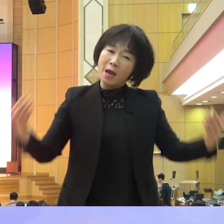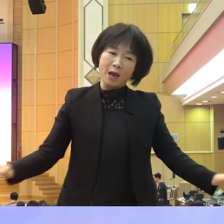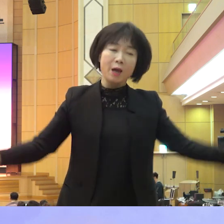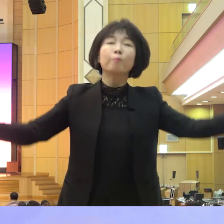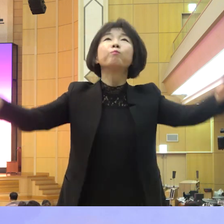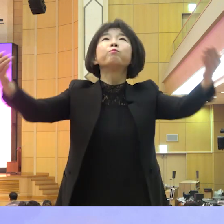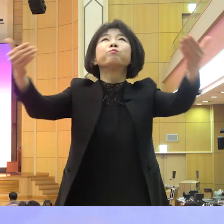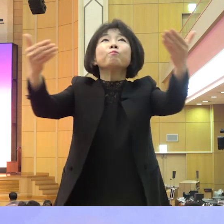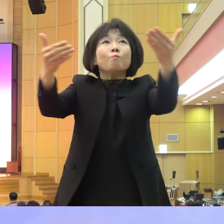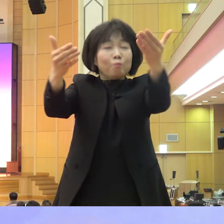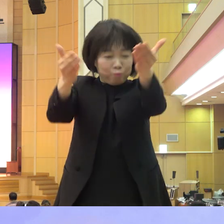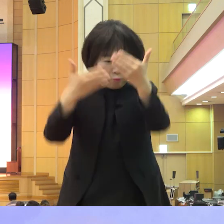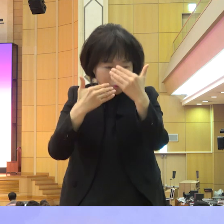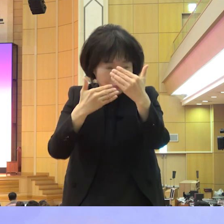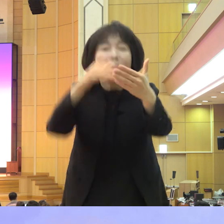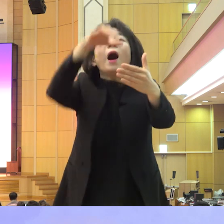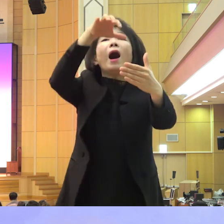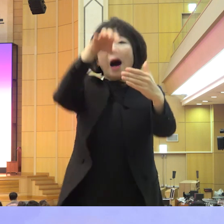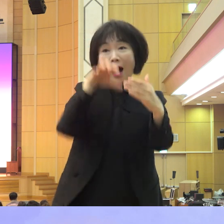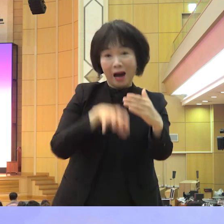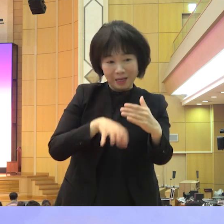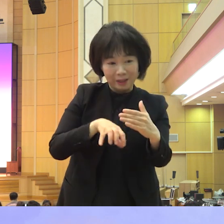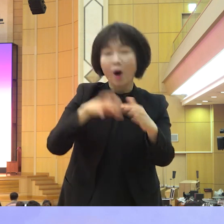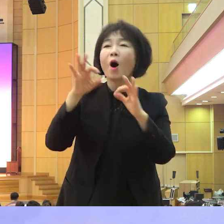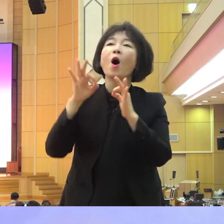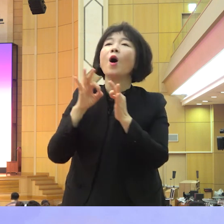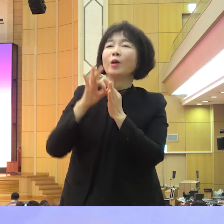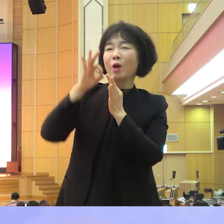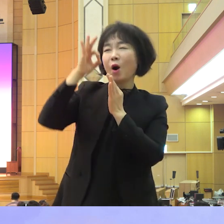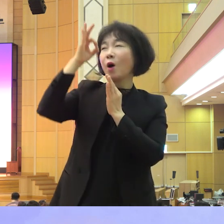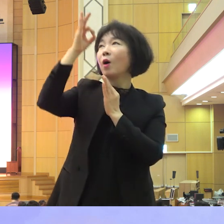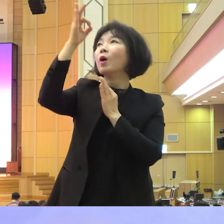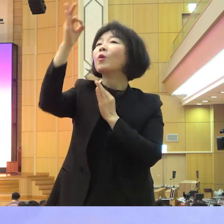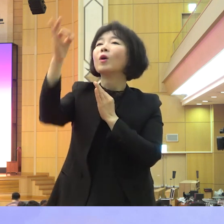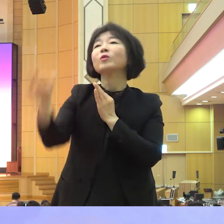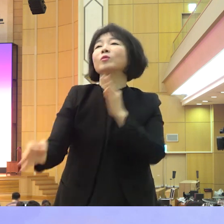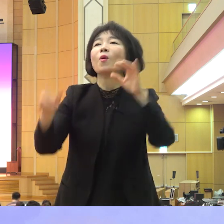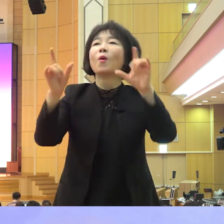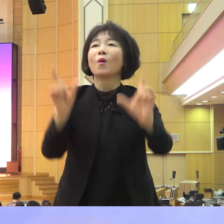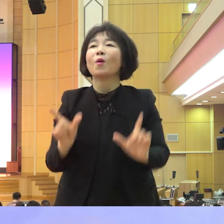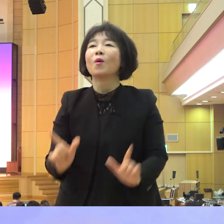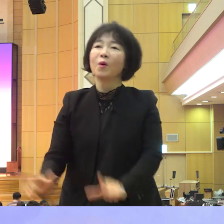아버지의 품 안에서